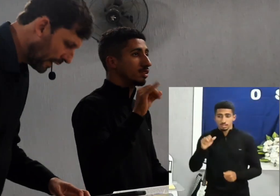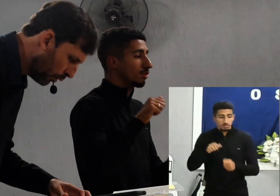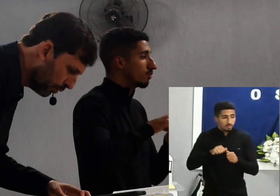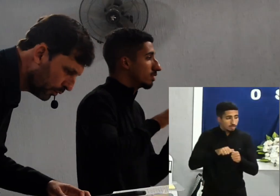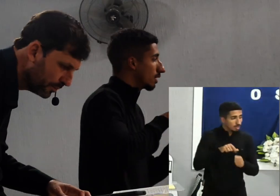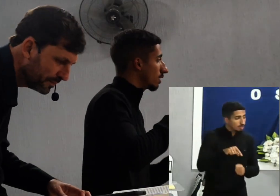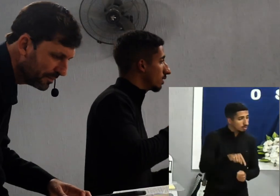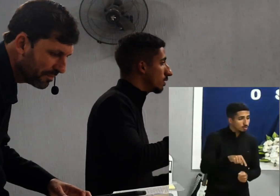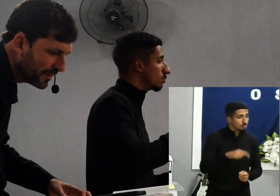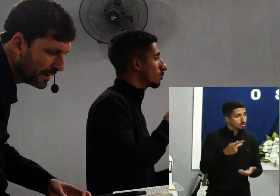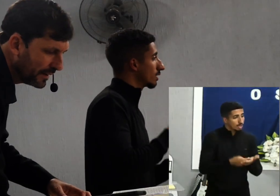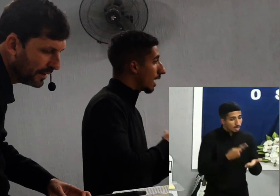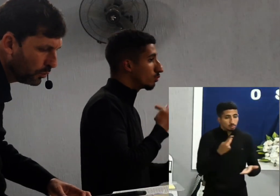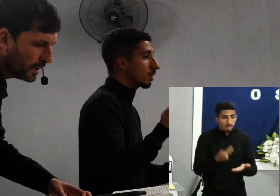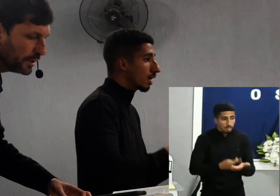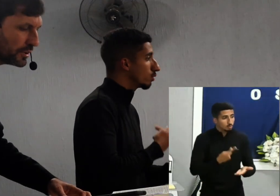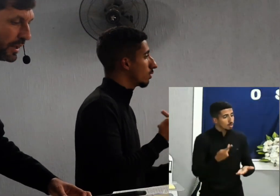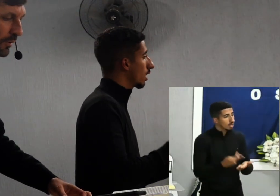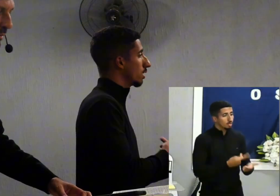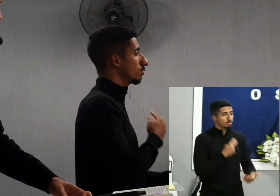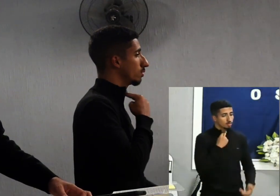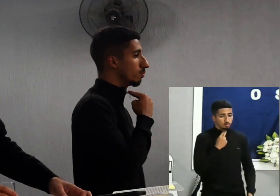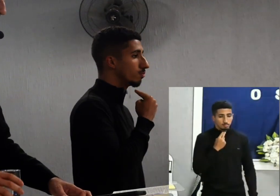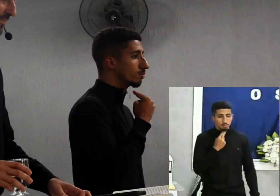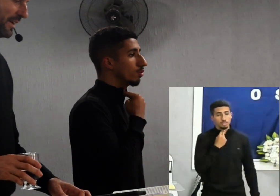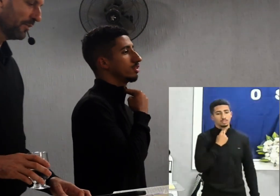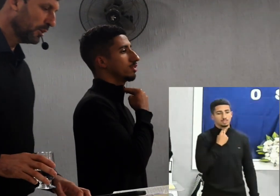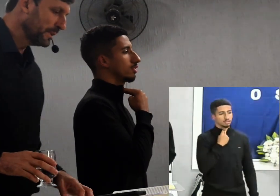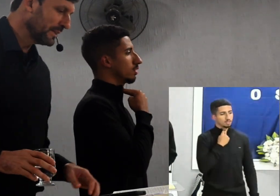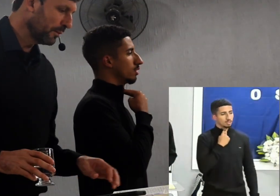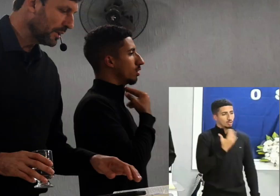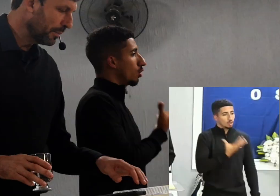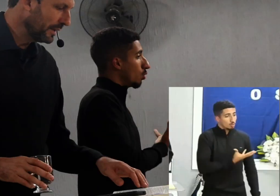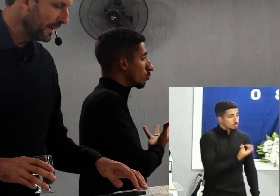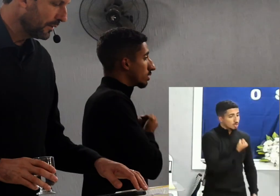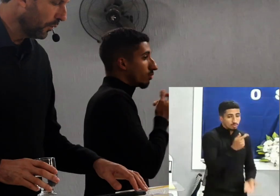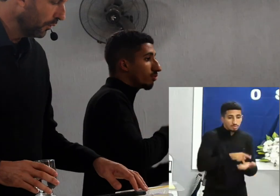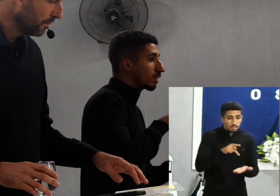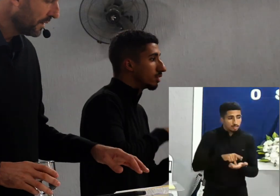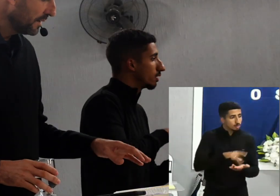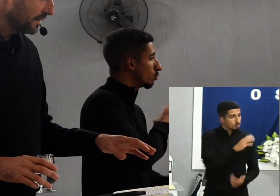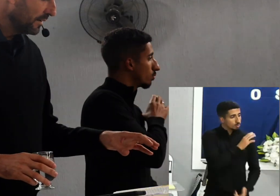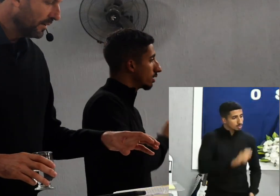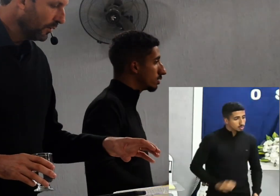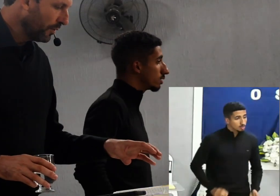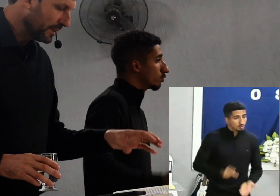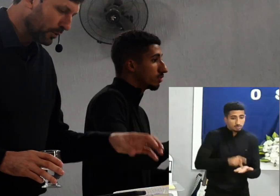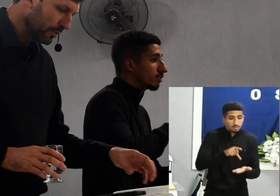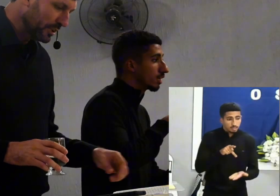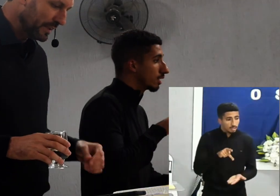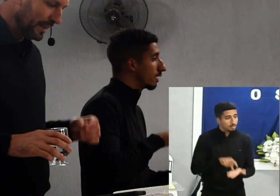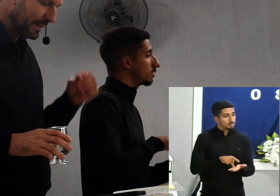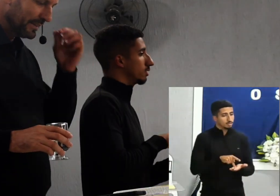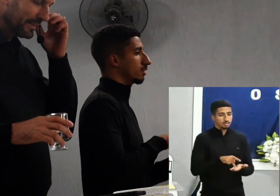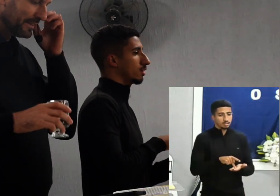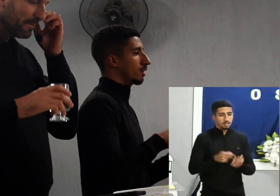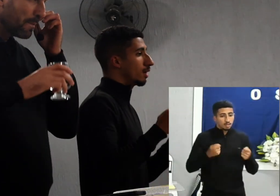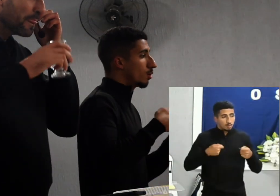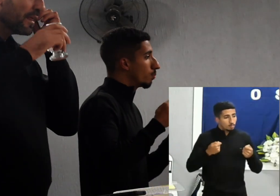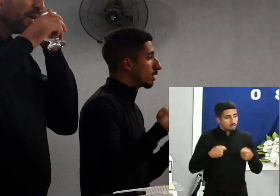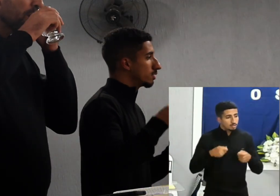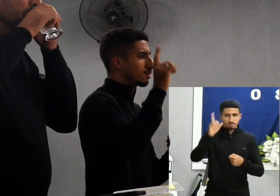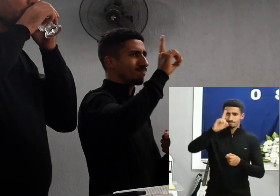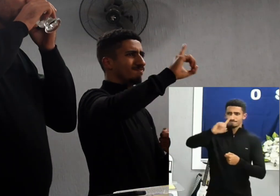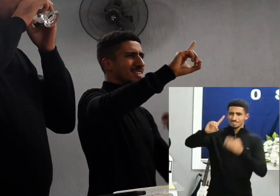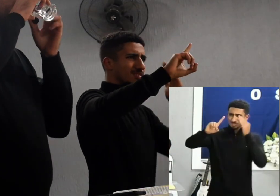um salvo, um cristão. Nós precisamos aprender com o versículo 23.